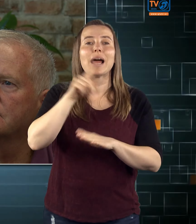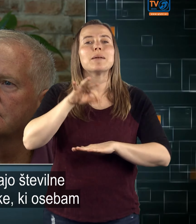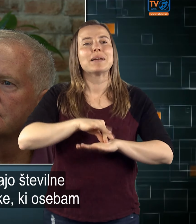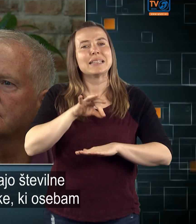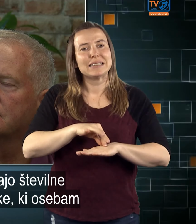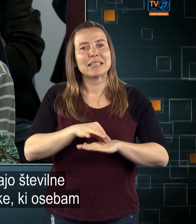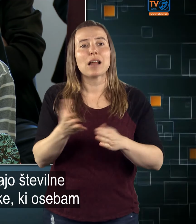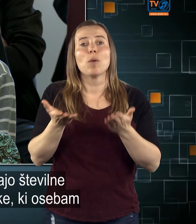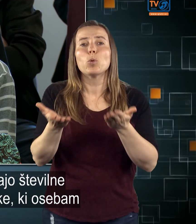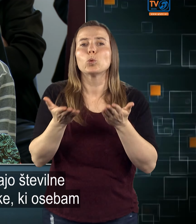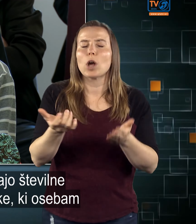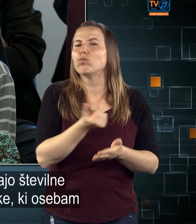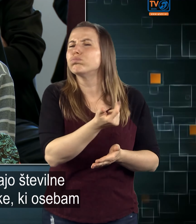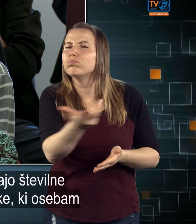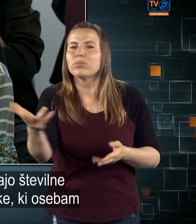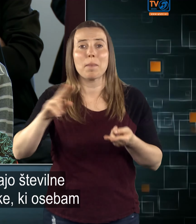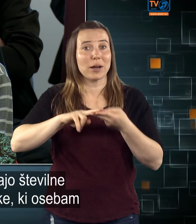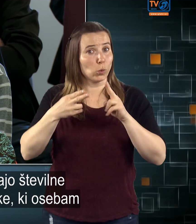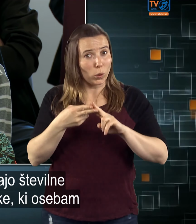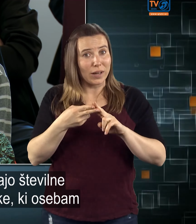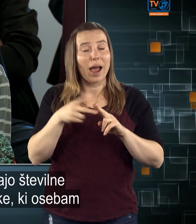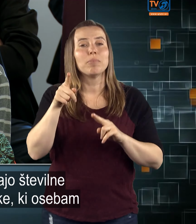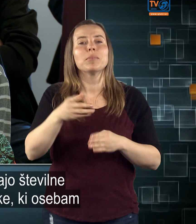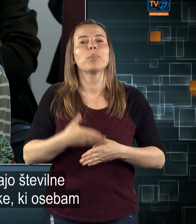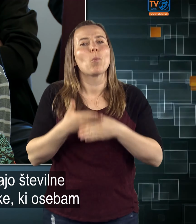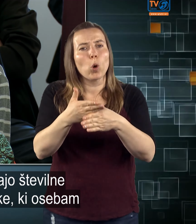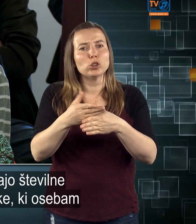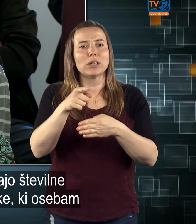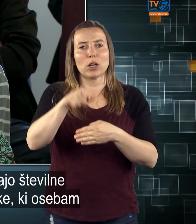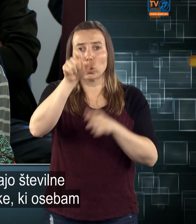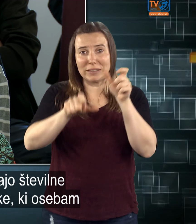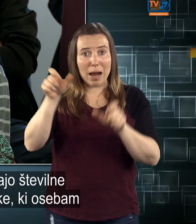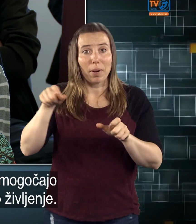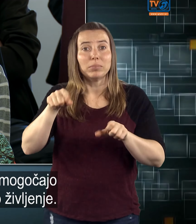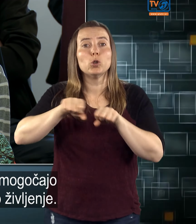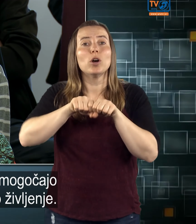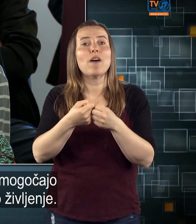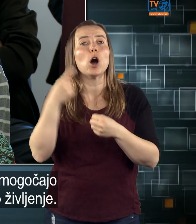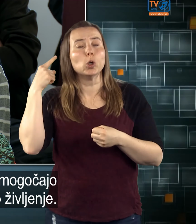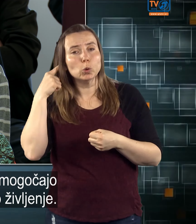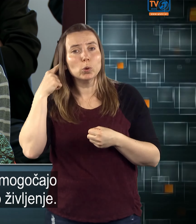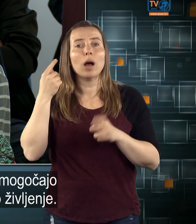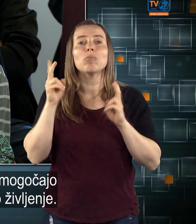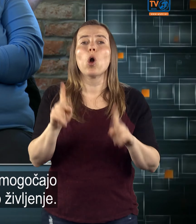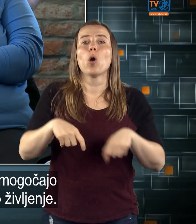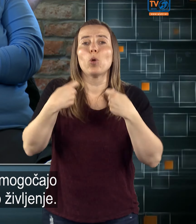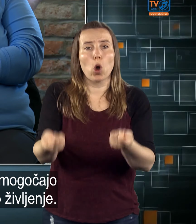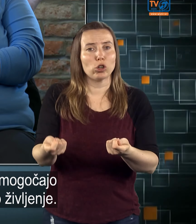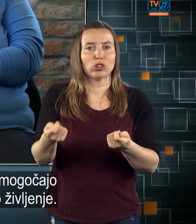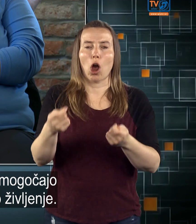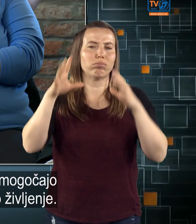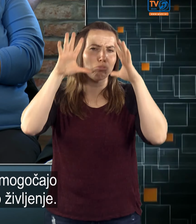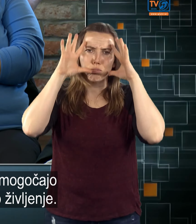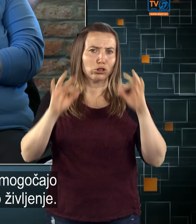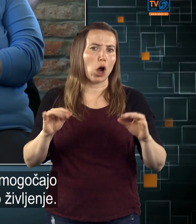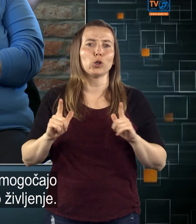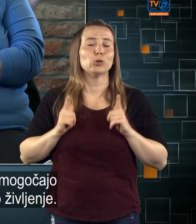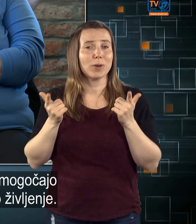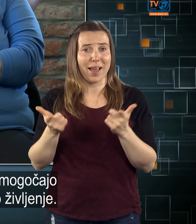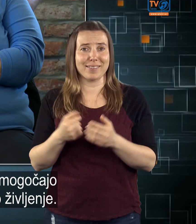in medicina ponujejo številne metode in pripomočke, ki osebem z okvaro sluha omogočajo povsem običajno